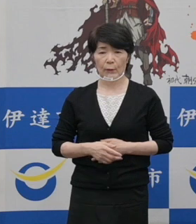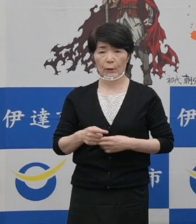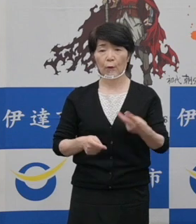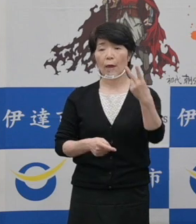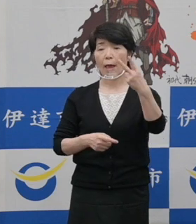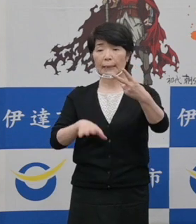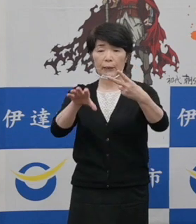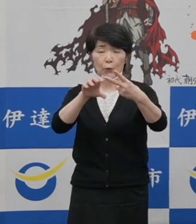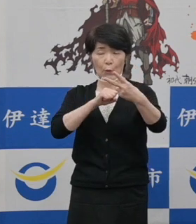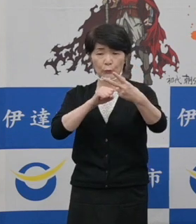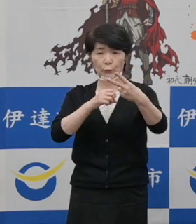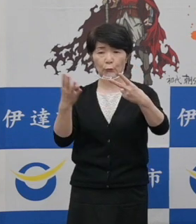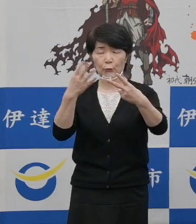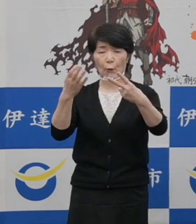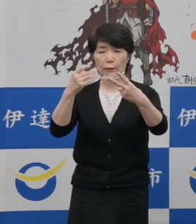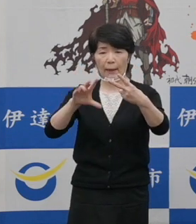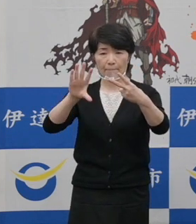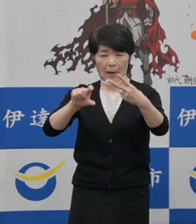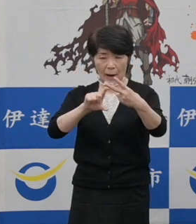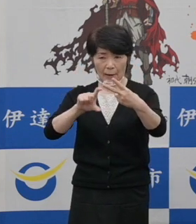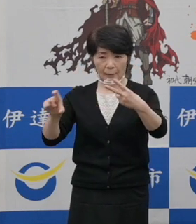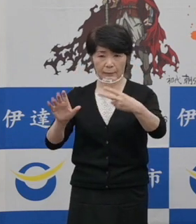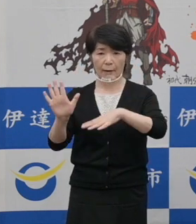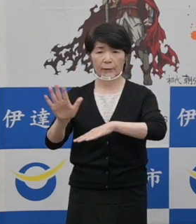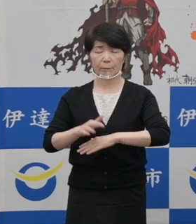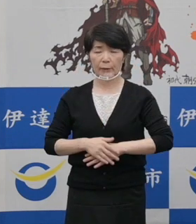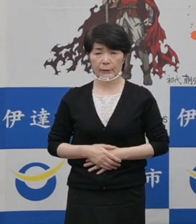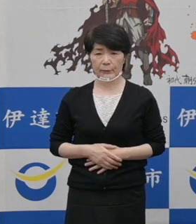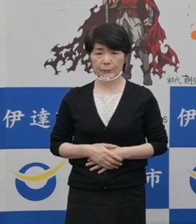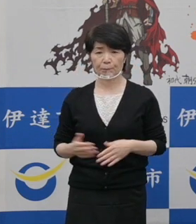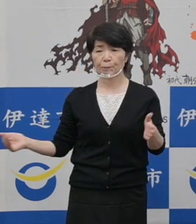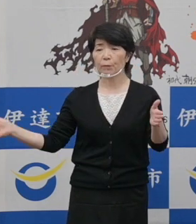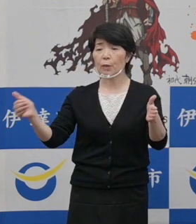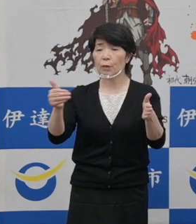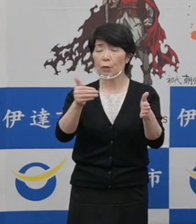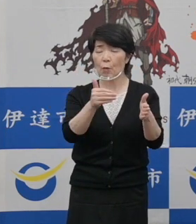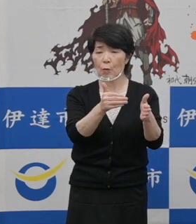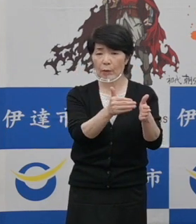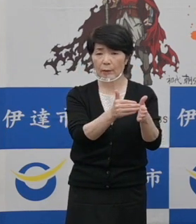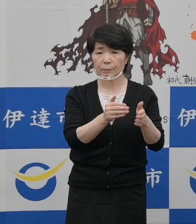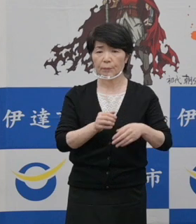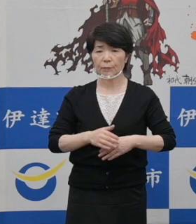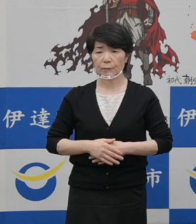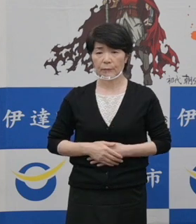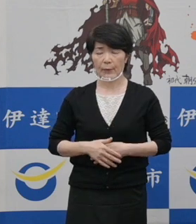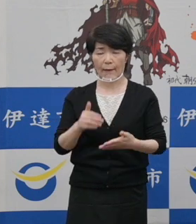4921万5千円になります。以上が